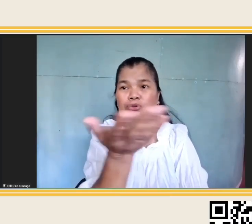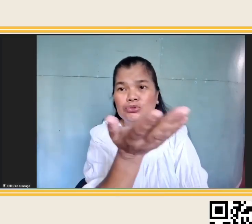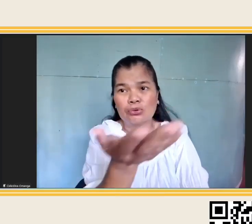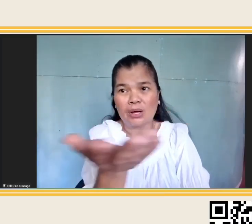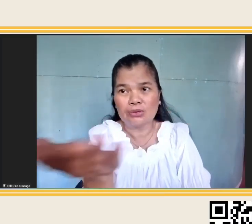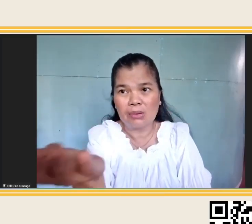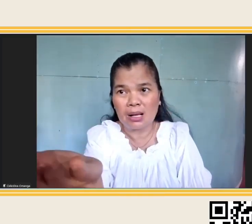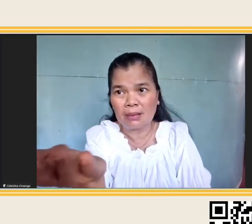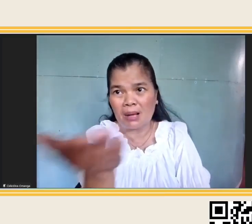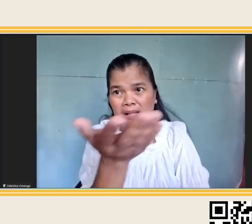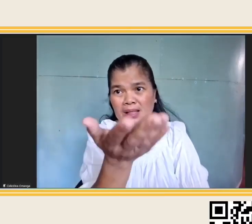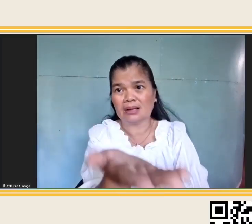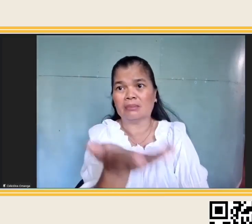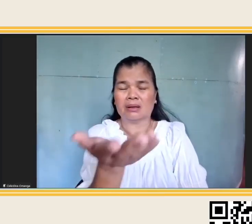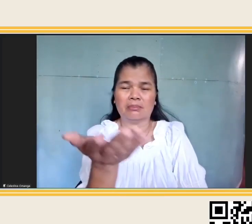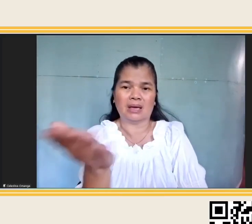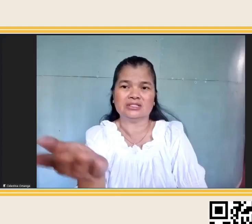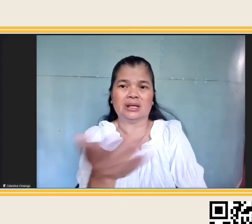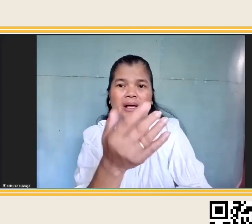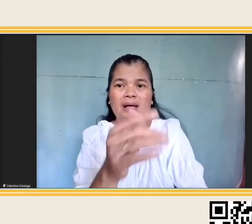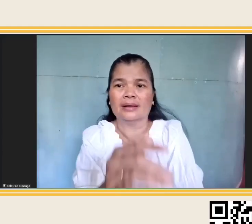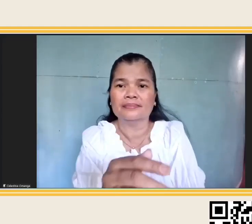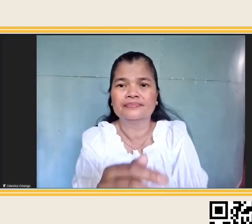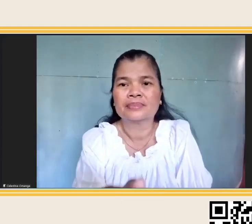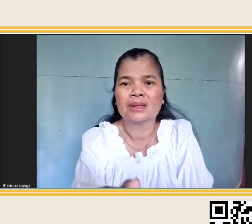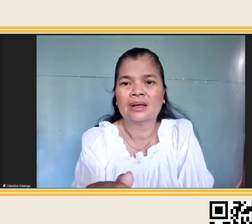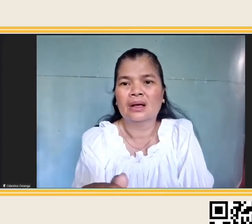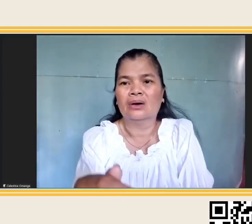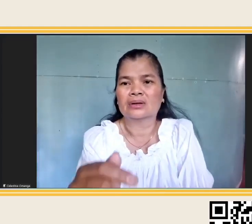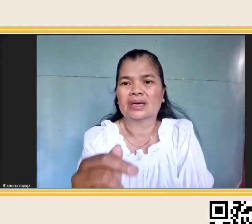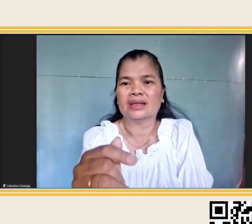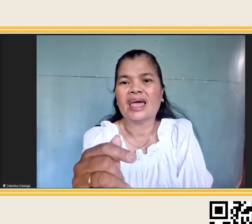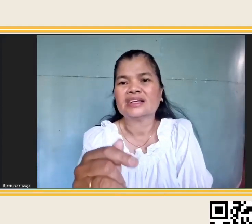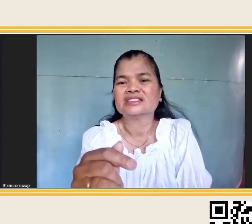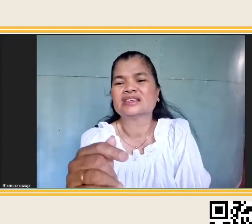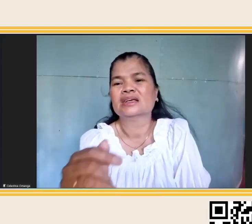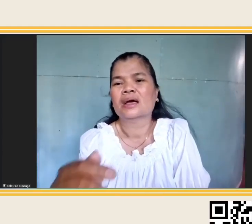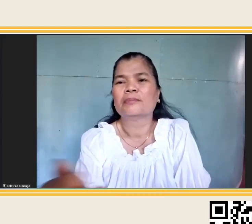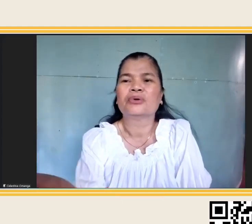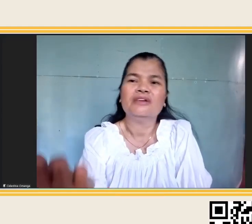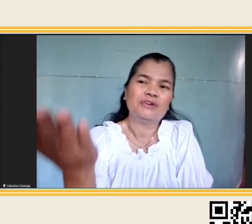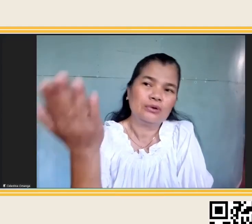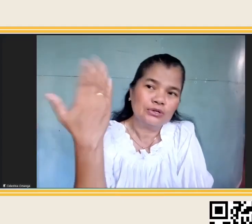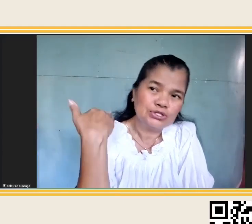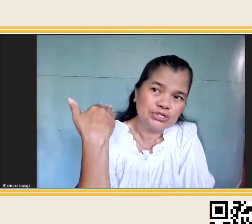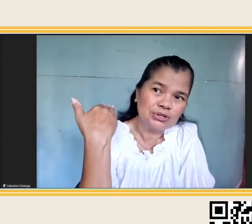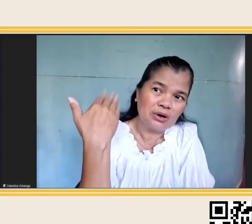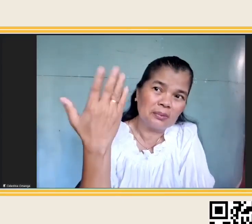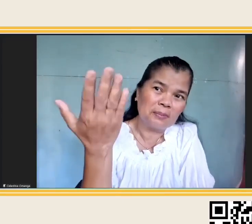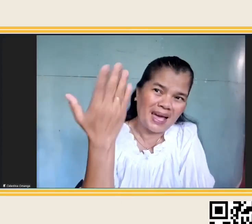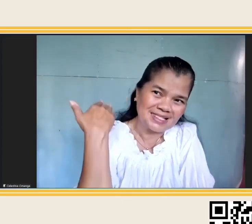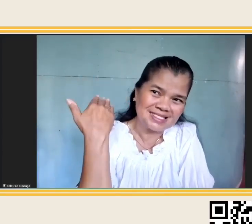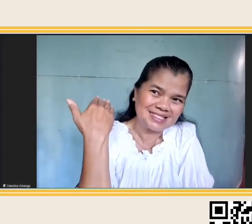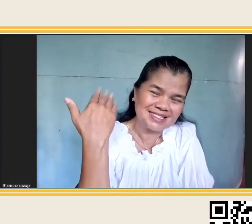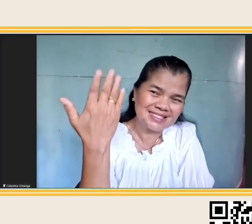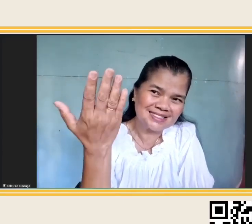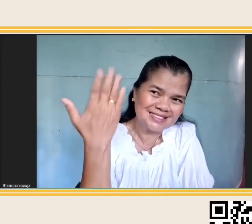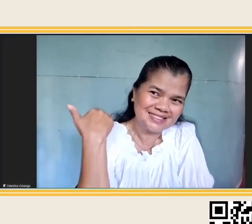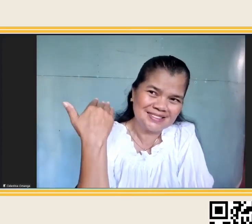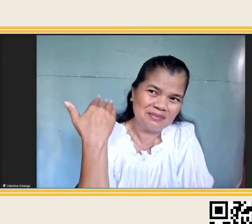Pero wag niyo turuan yung mga bata na mag-beg sila. Okay, next. Previous or